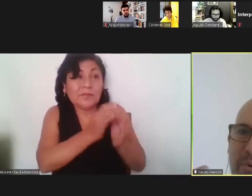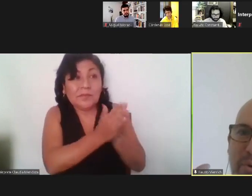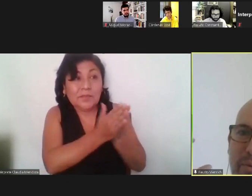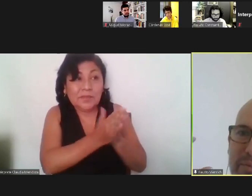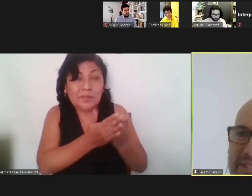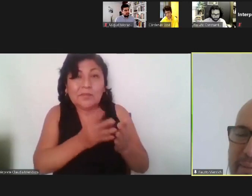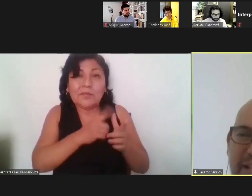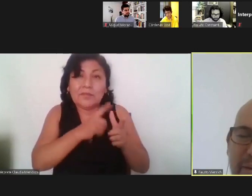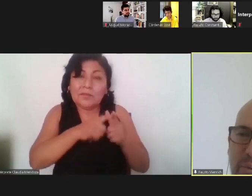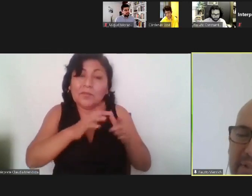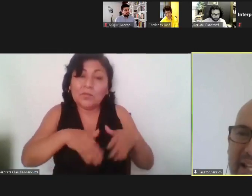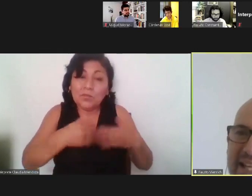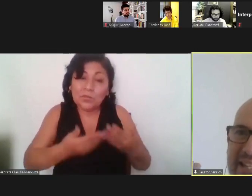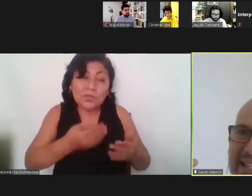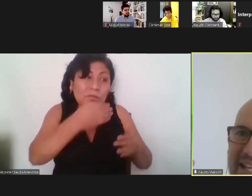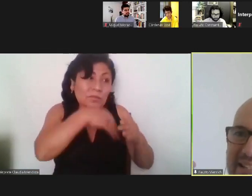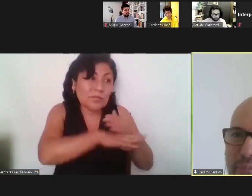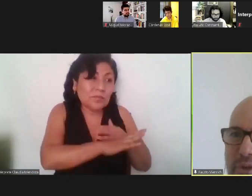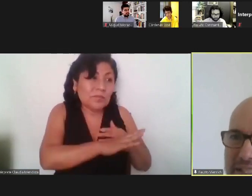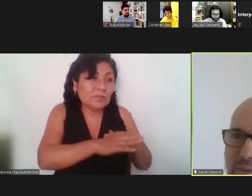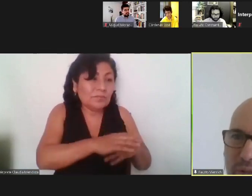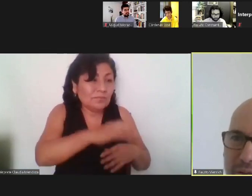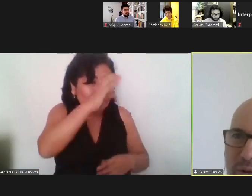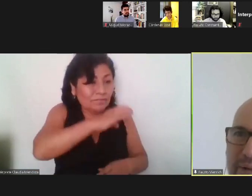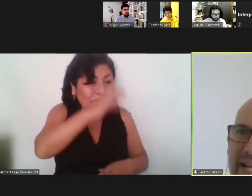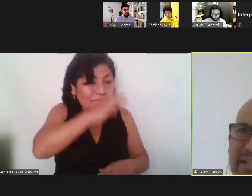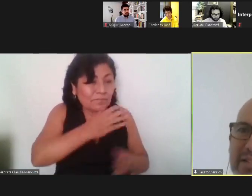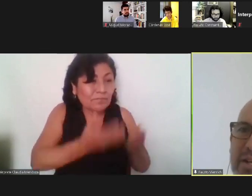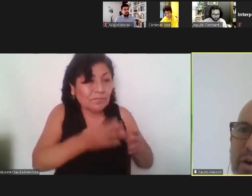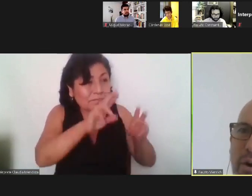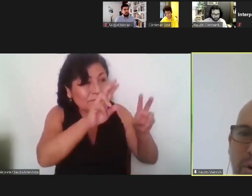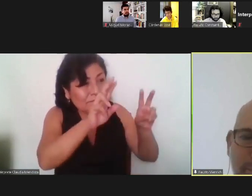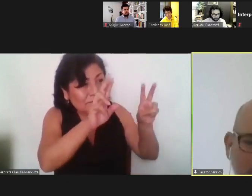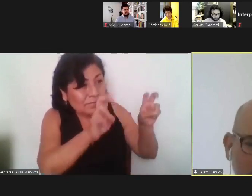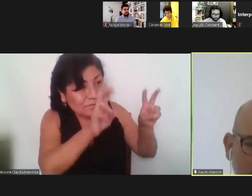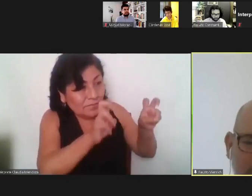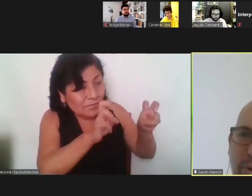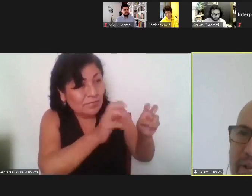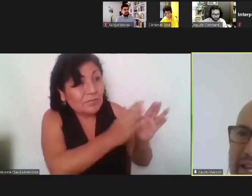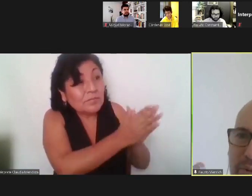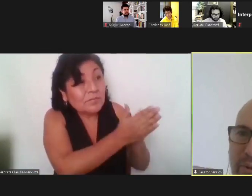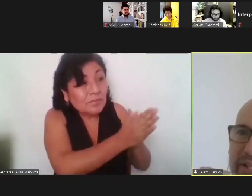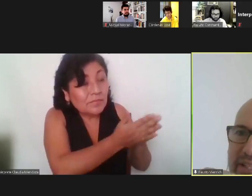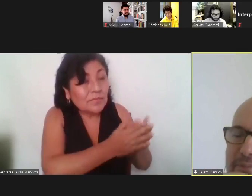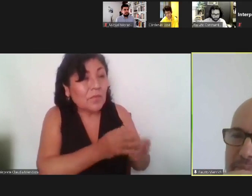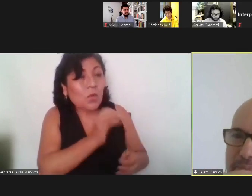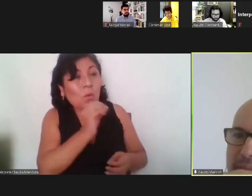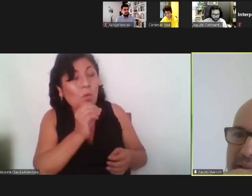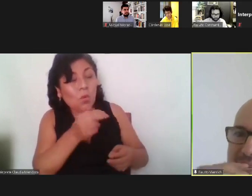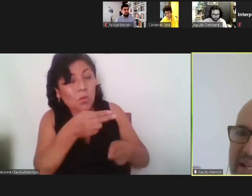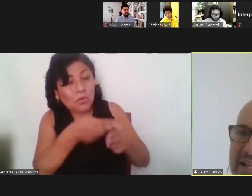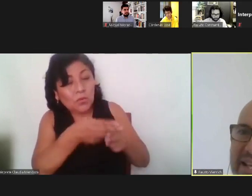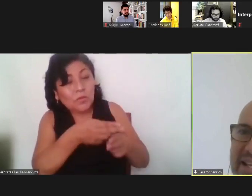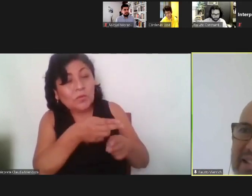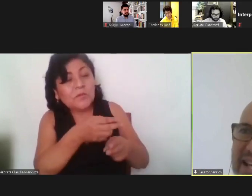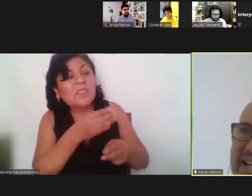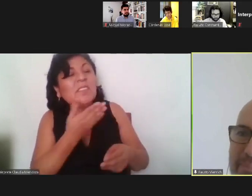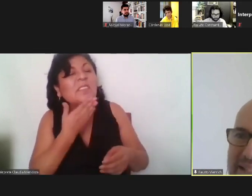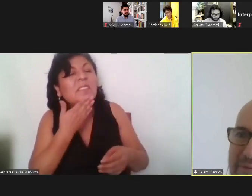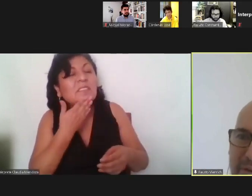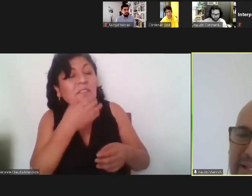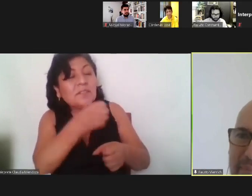encontrarlo por sistemas de búsqueda, ya sea por título de obras o por nombres de autores. En